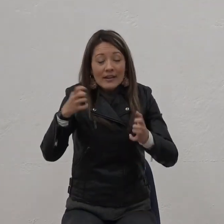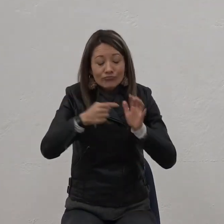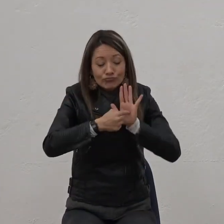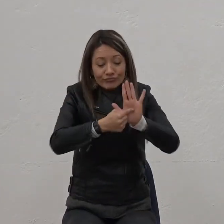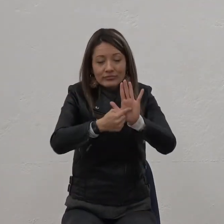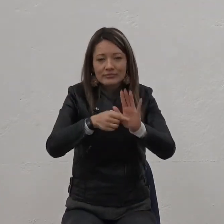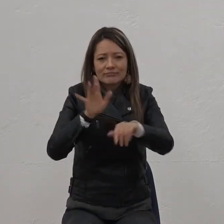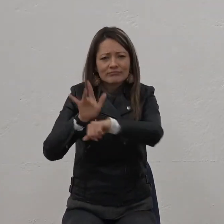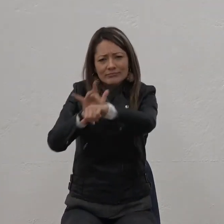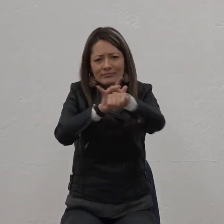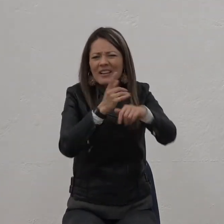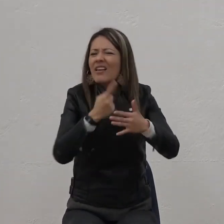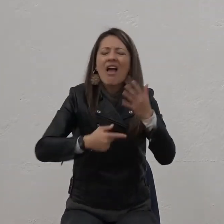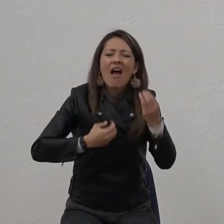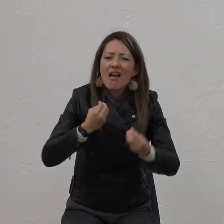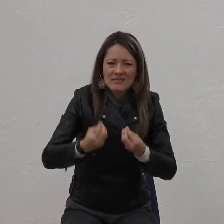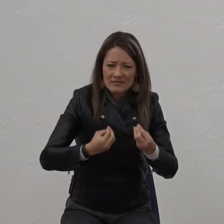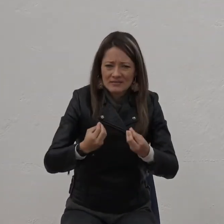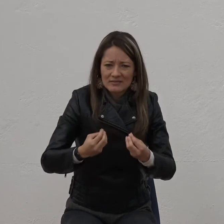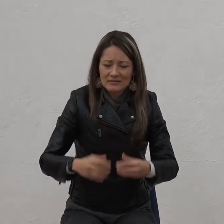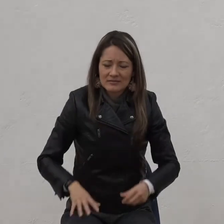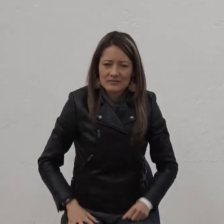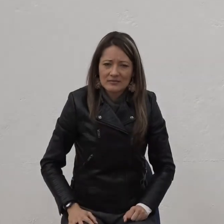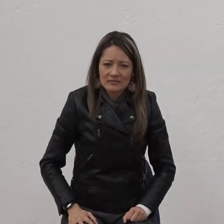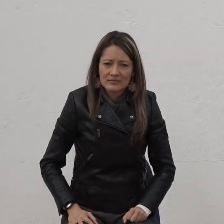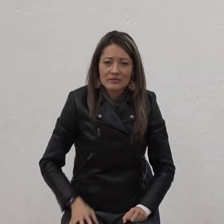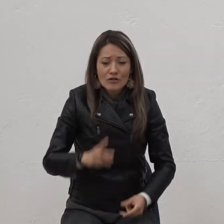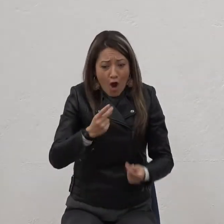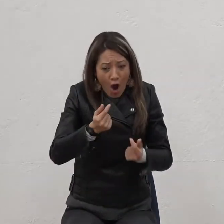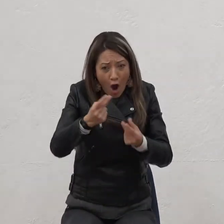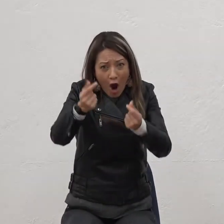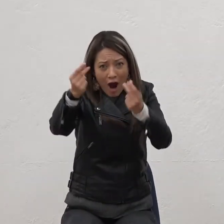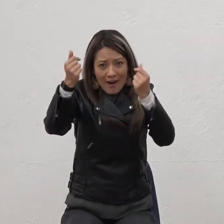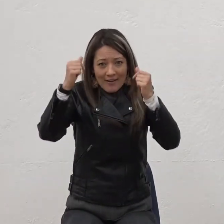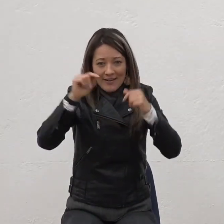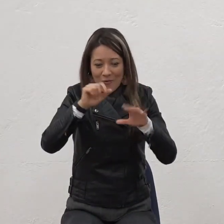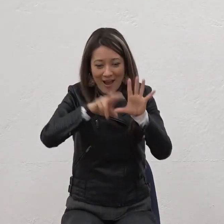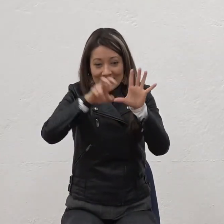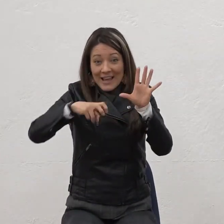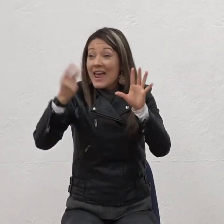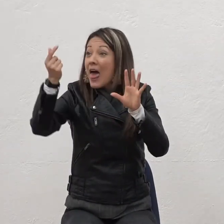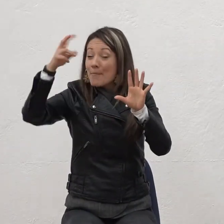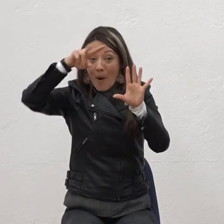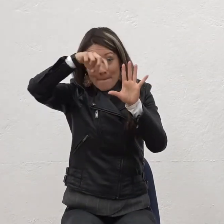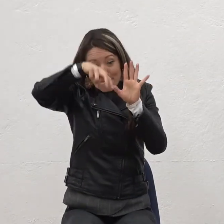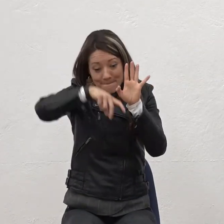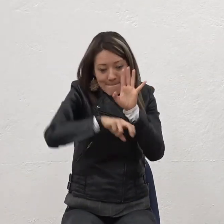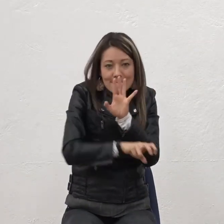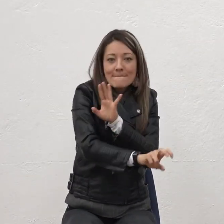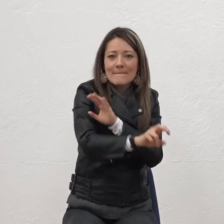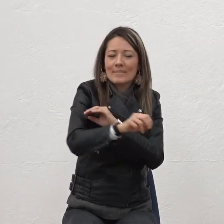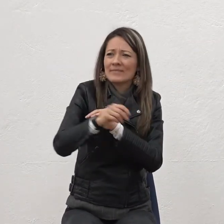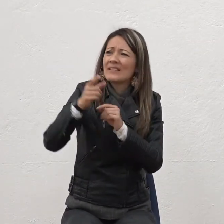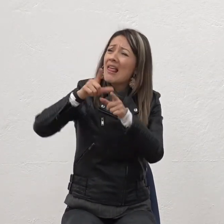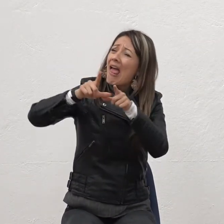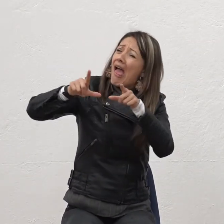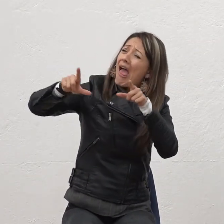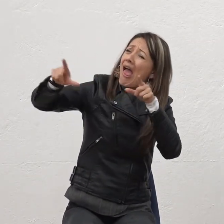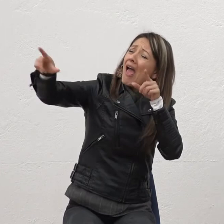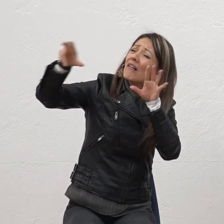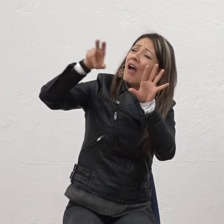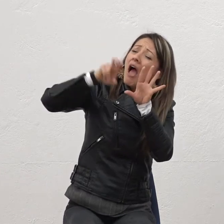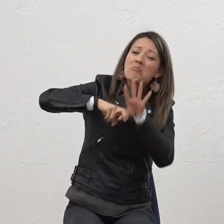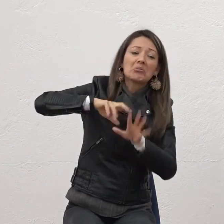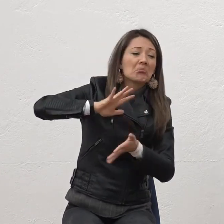está hablando. ¿Qué tenemos que hacer? Corra como Zaqueo. ¡Ey, rápido! Descienda de ese árbol de quietud,